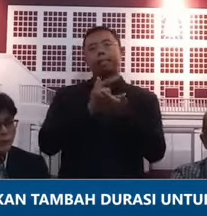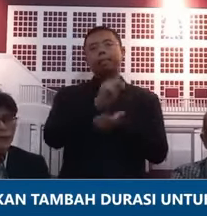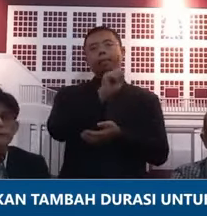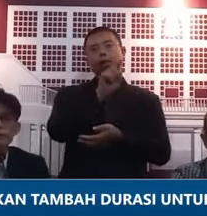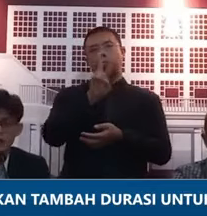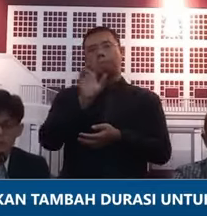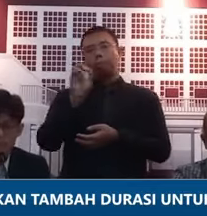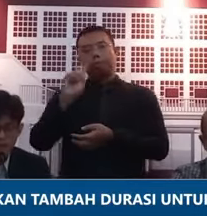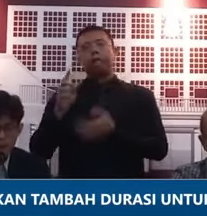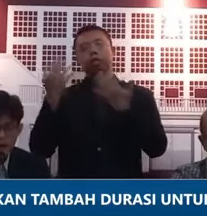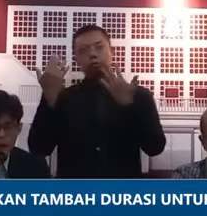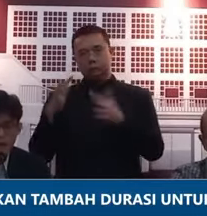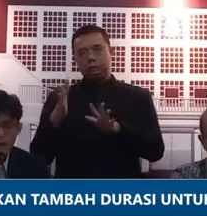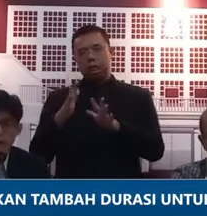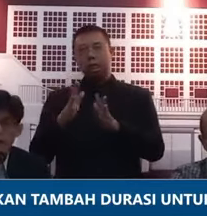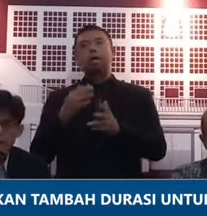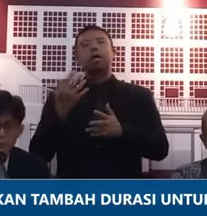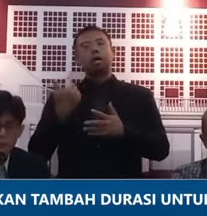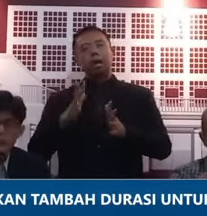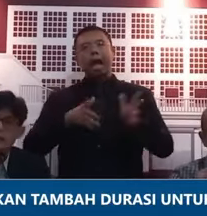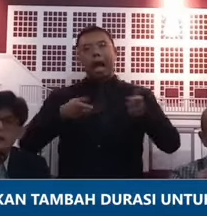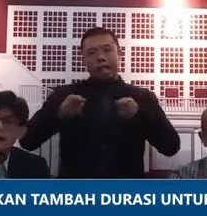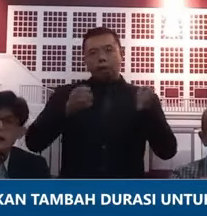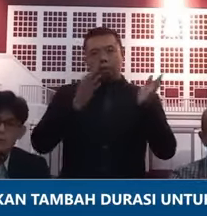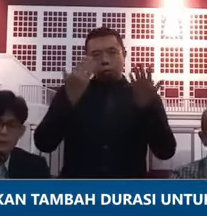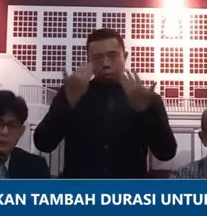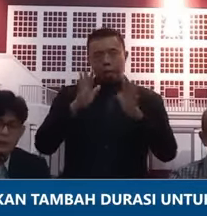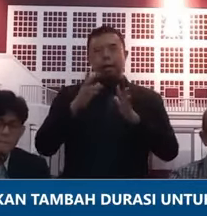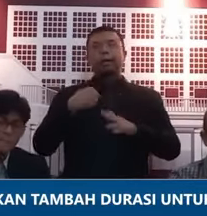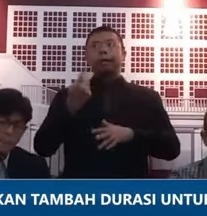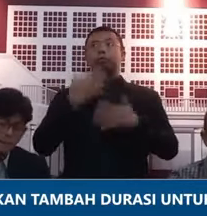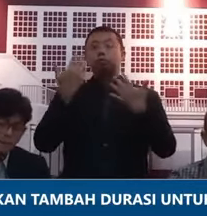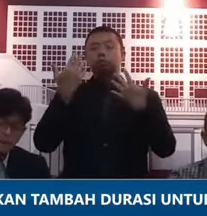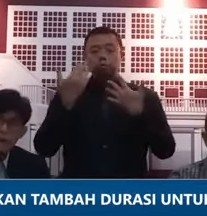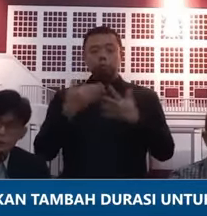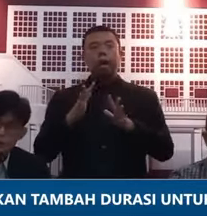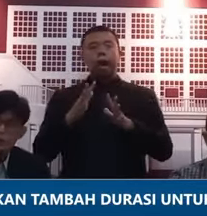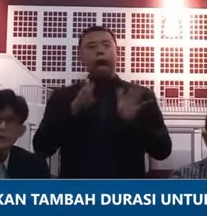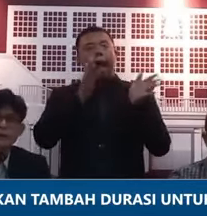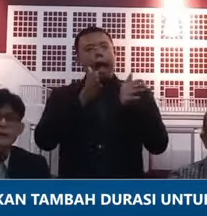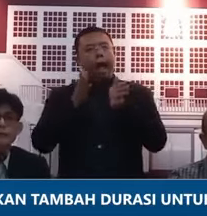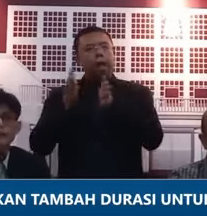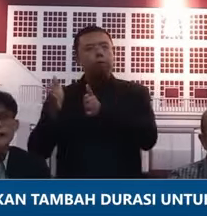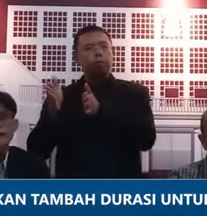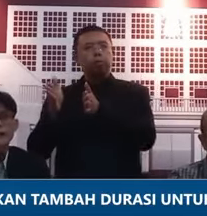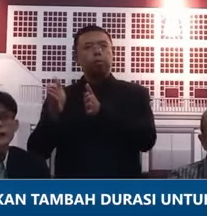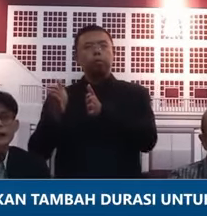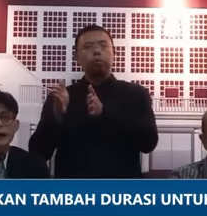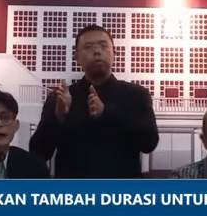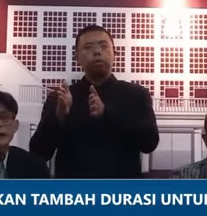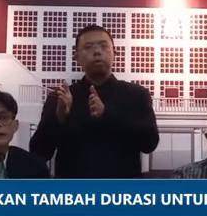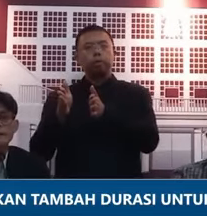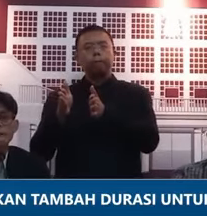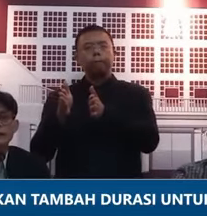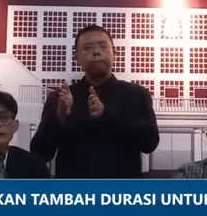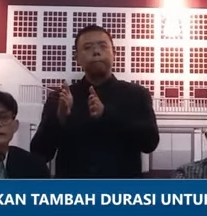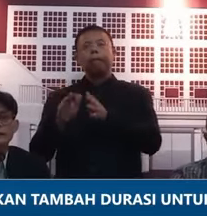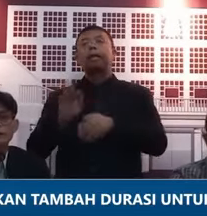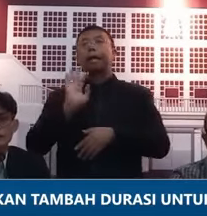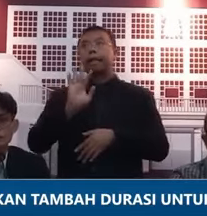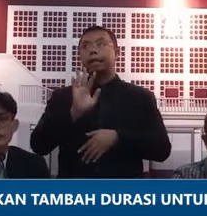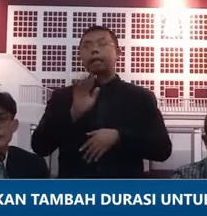98 juta penonton yang bisa dijangkau dalam tiap debat. Adapun debat terakhir ini akan kembali digelar di Jakarta Convention Center atau